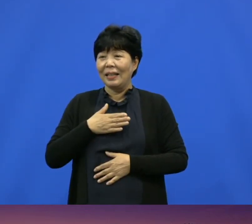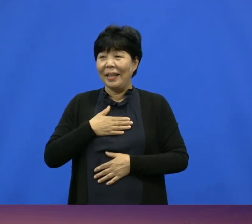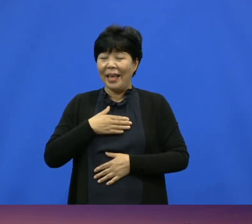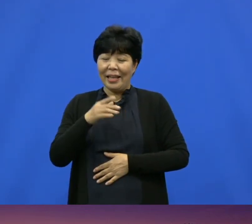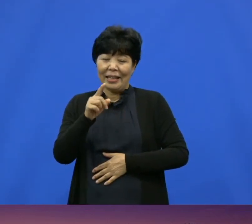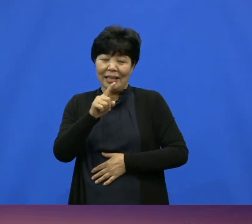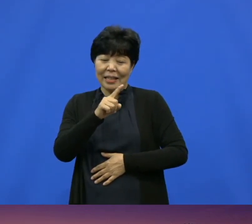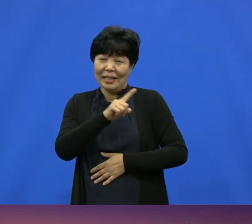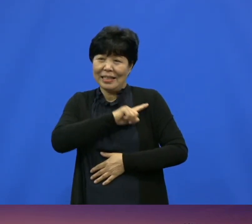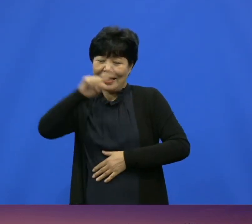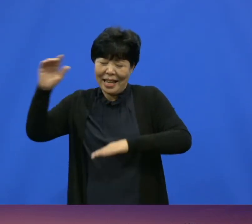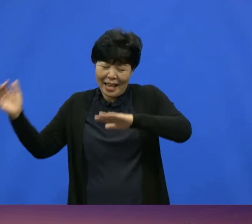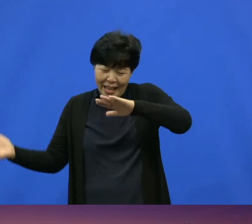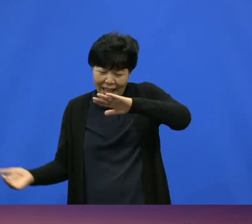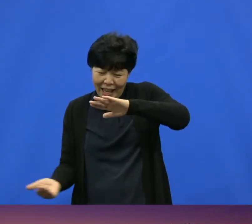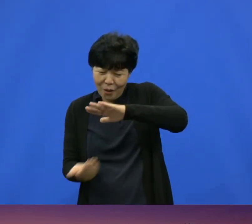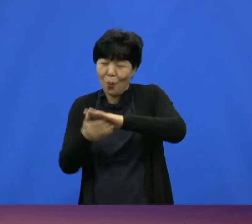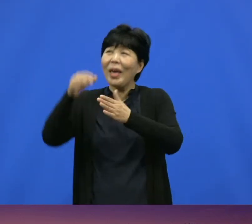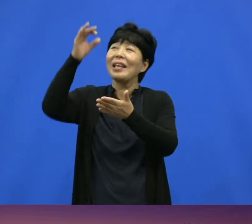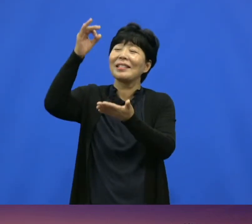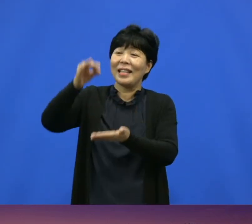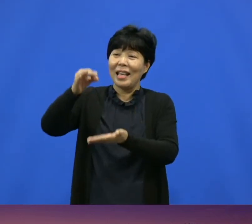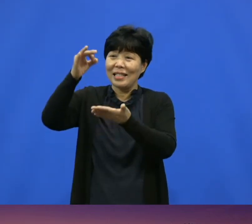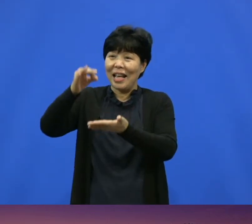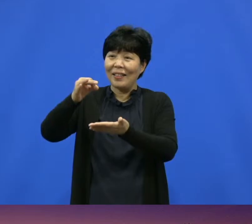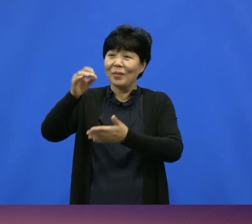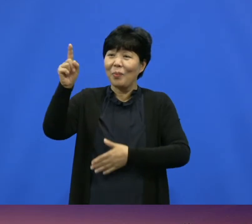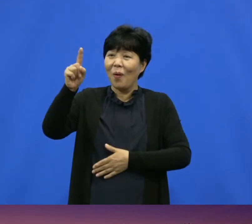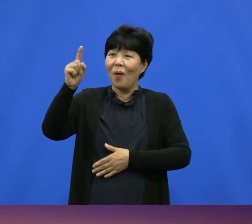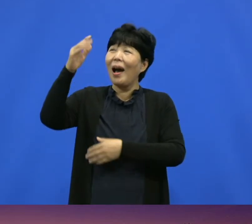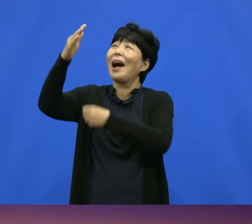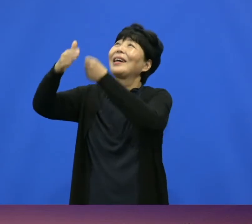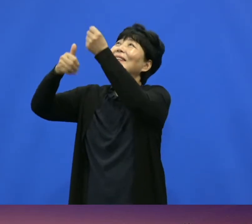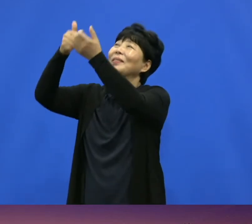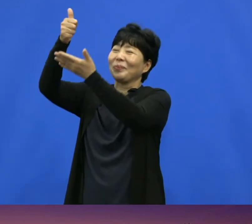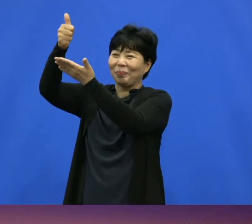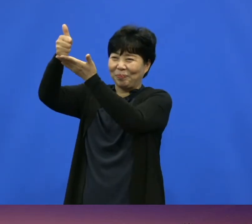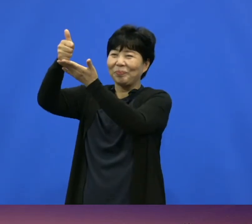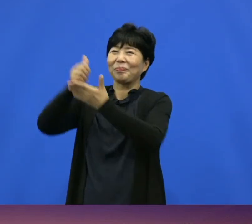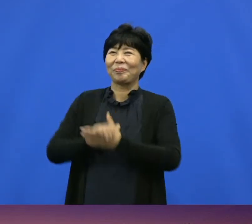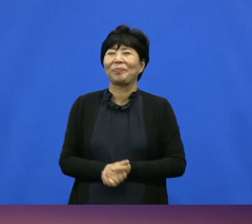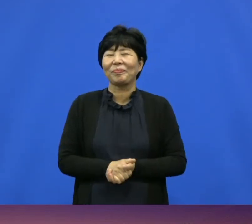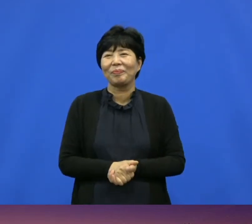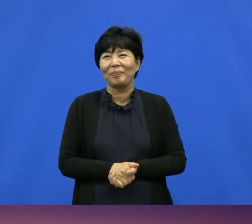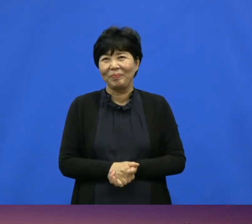세상 것을 보지 마세요. 땅에서는 우리가 사모할 게 아무것도 없어요.